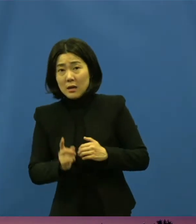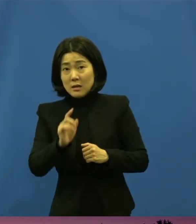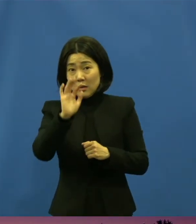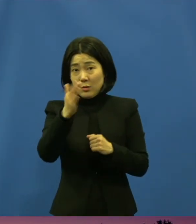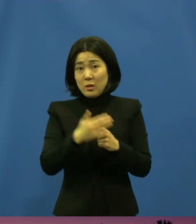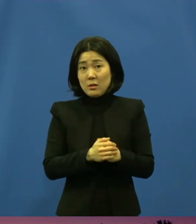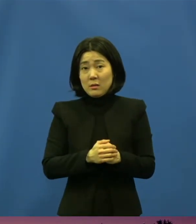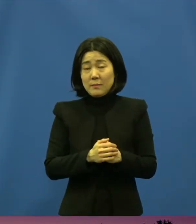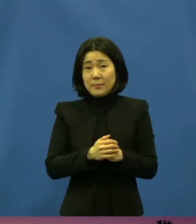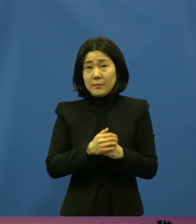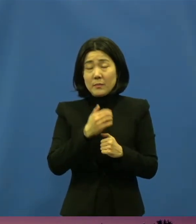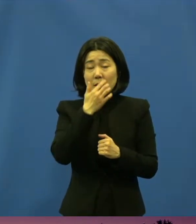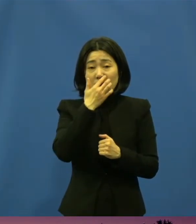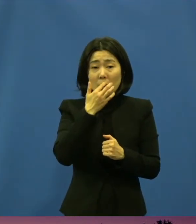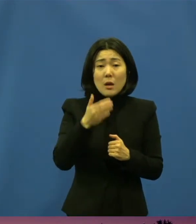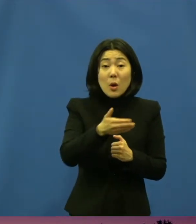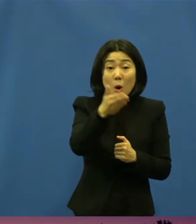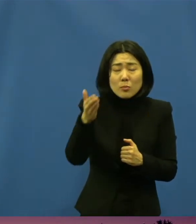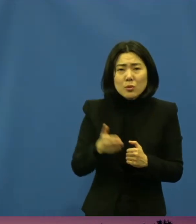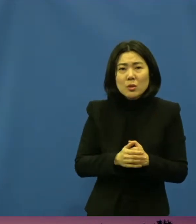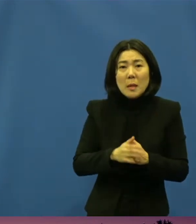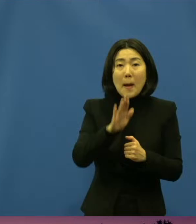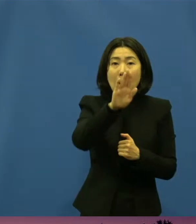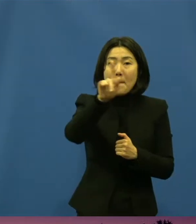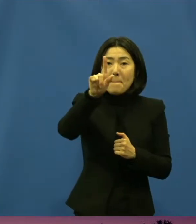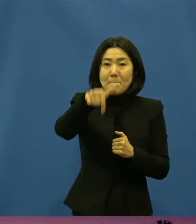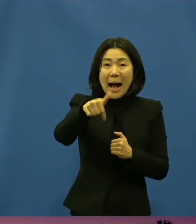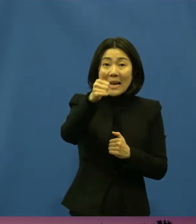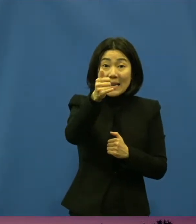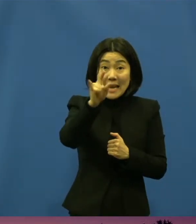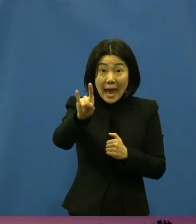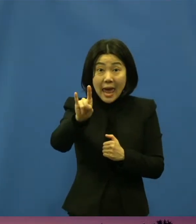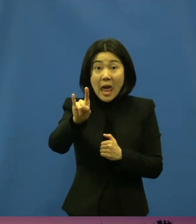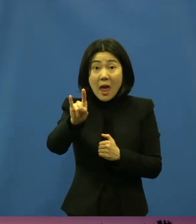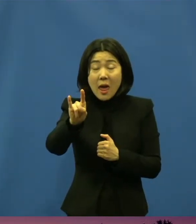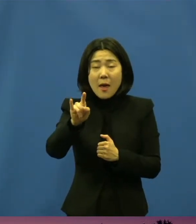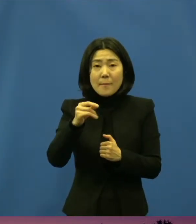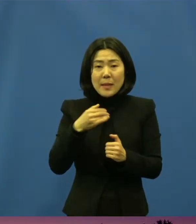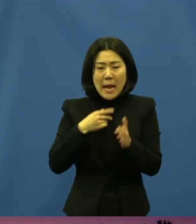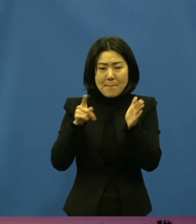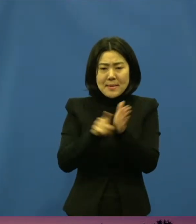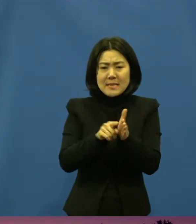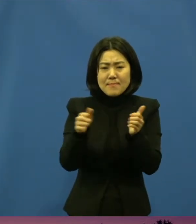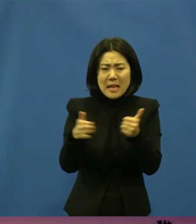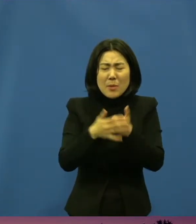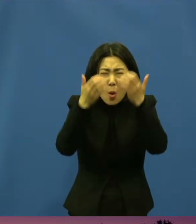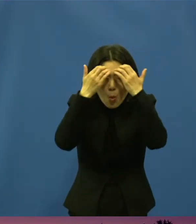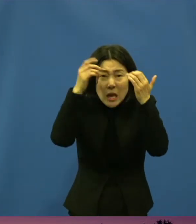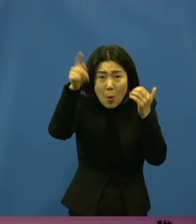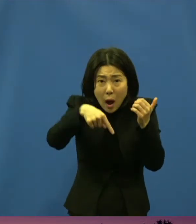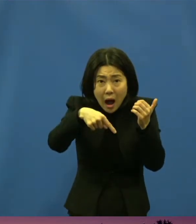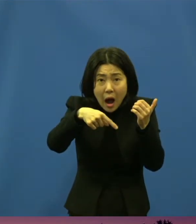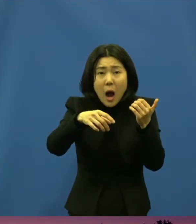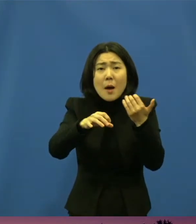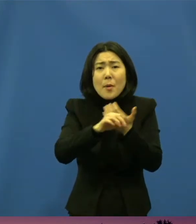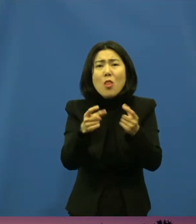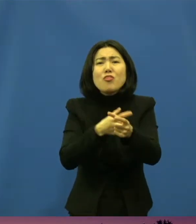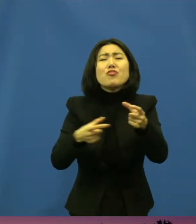밤에 기도도 살살 기도 못해요. 왜냐하면 이게 긴장감이 있거든요.